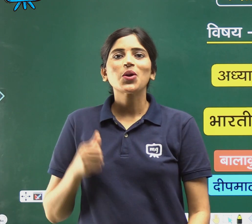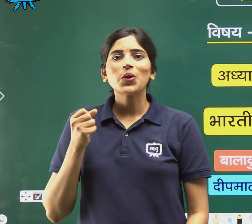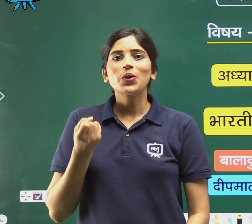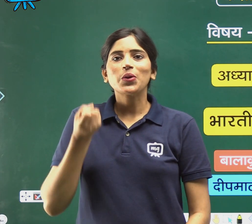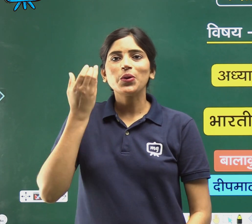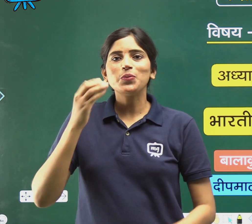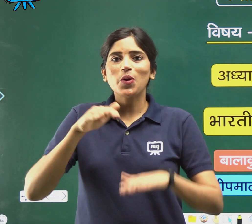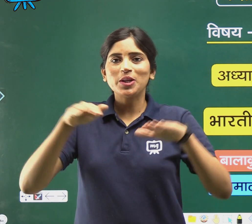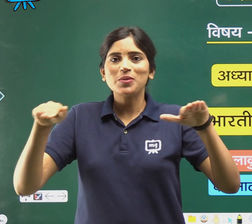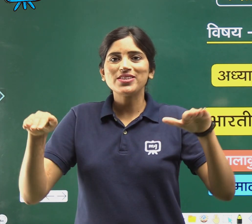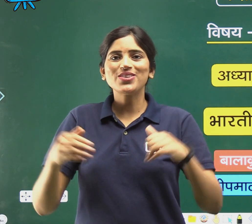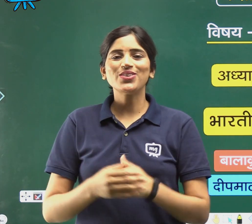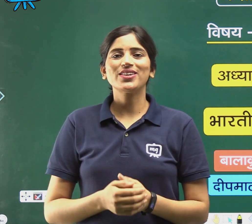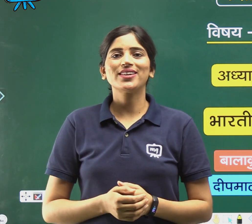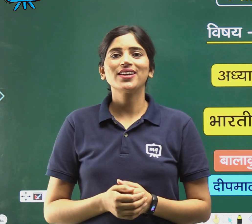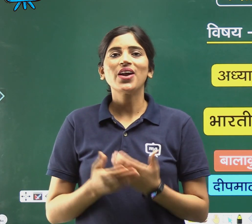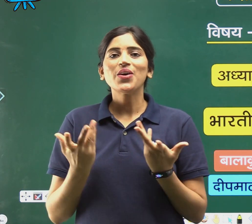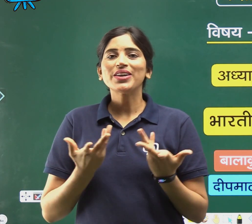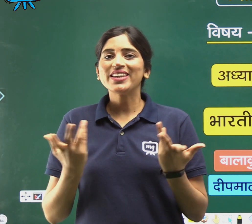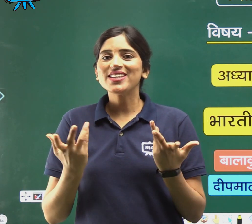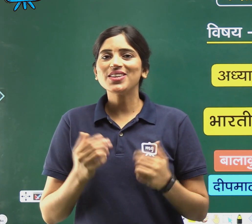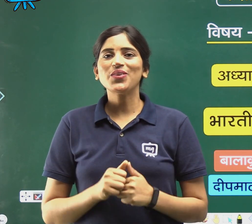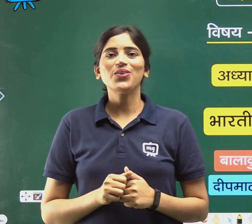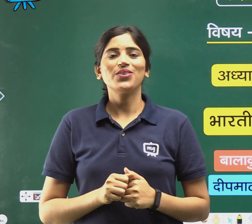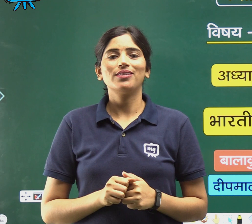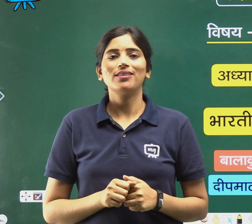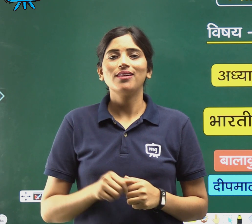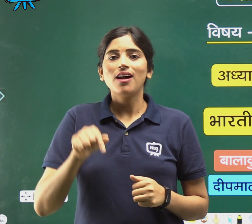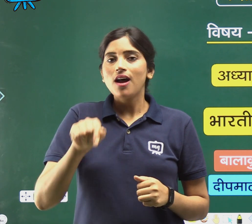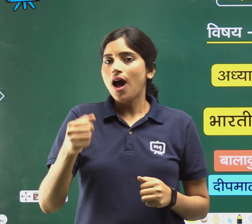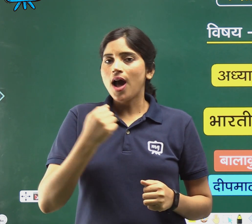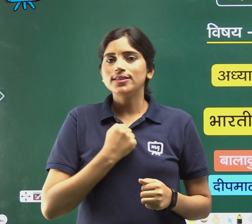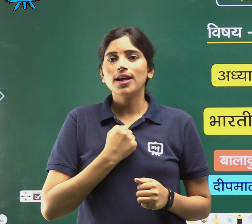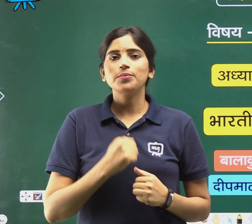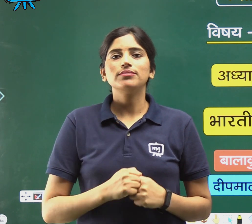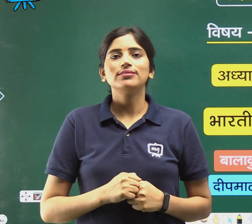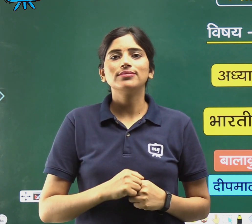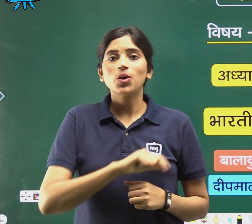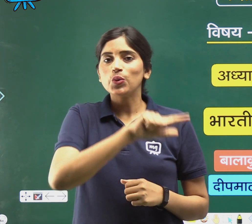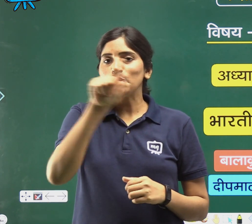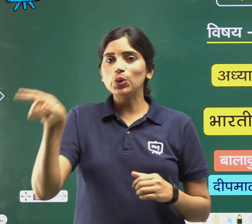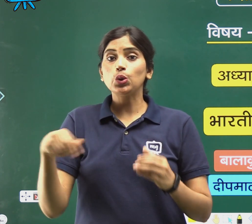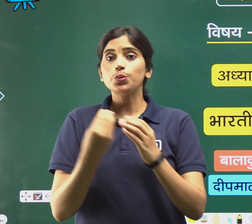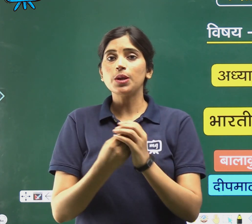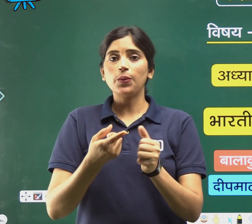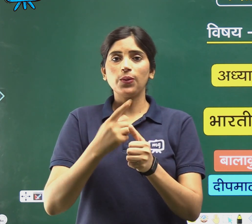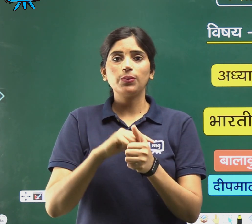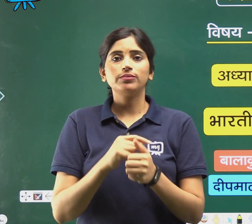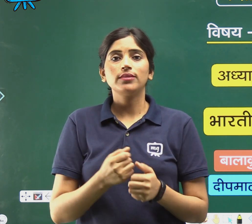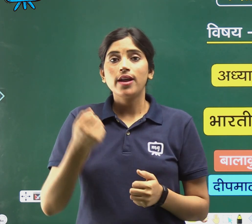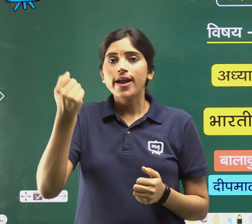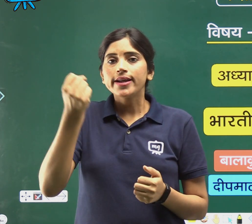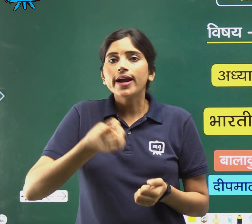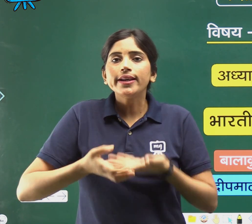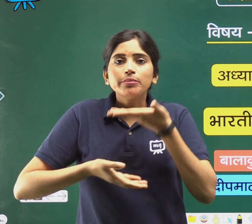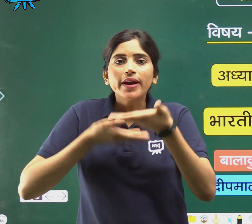गुड मॉर्निंग बच्चों, कैसे हो। आज हम आप सबको